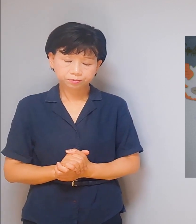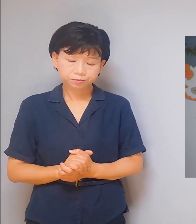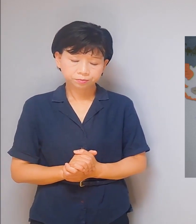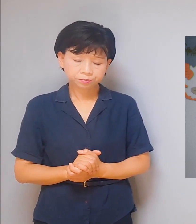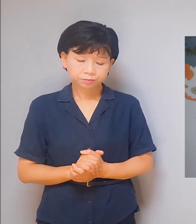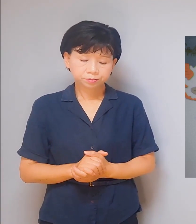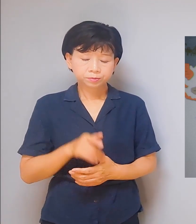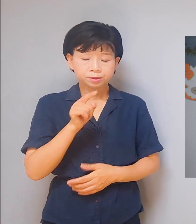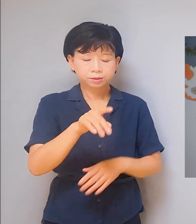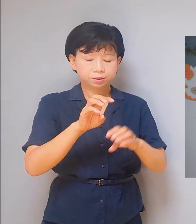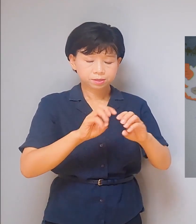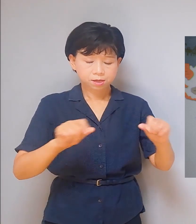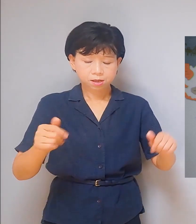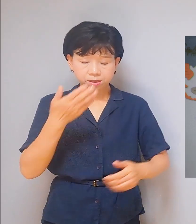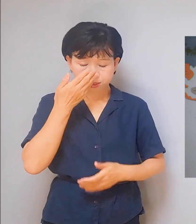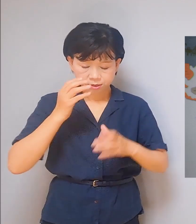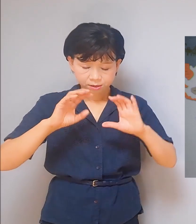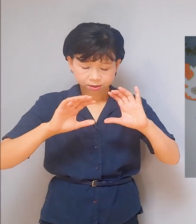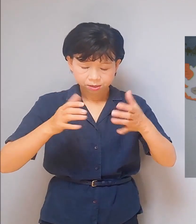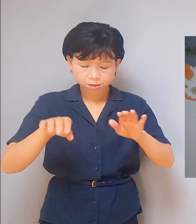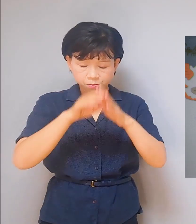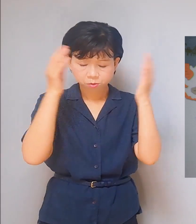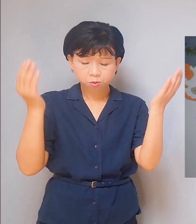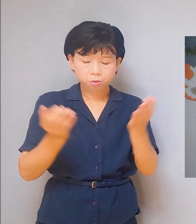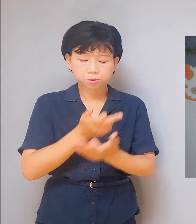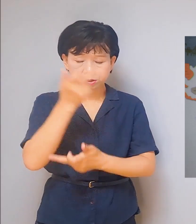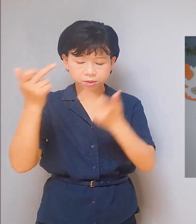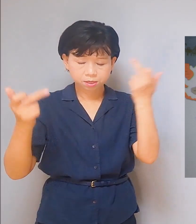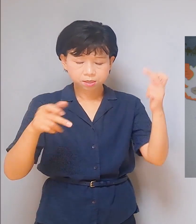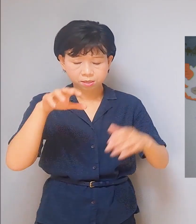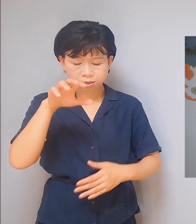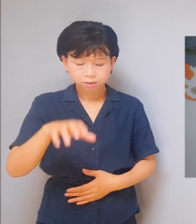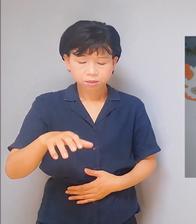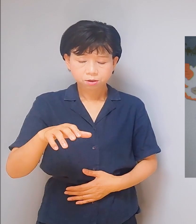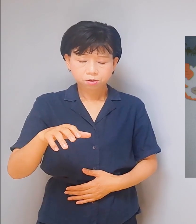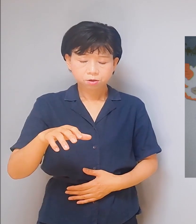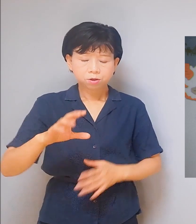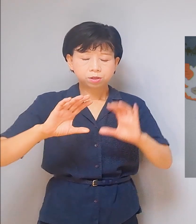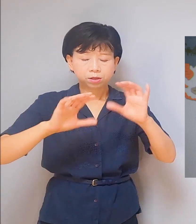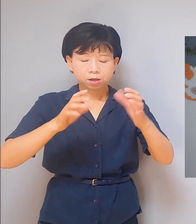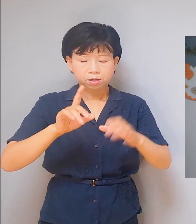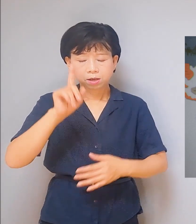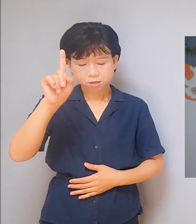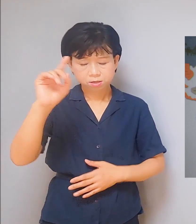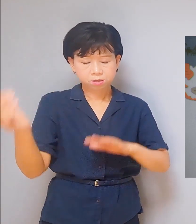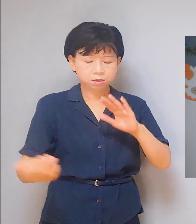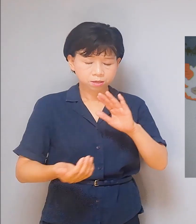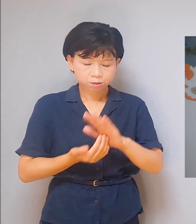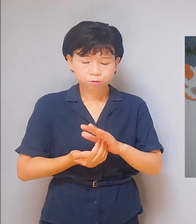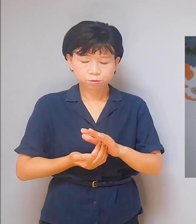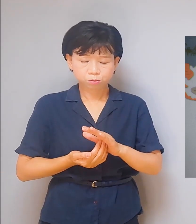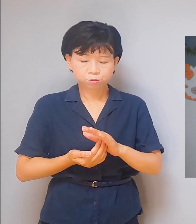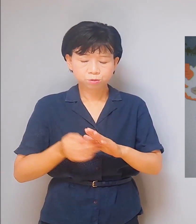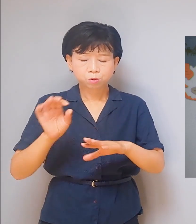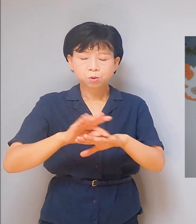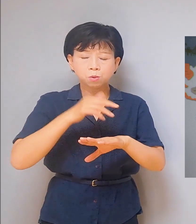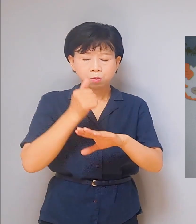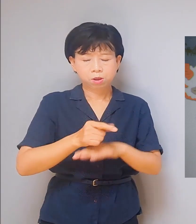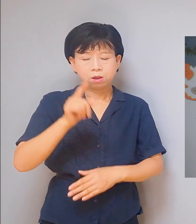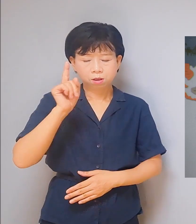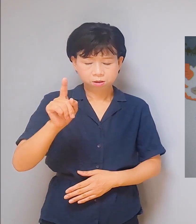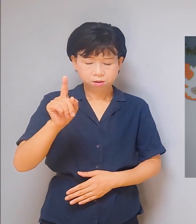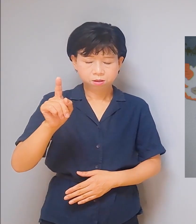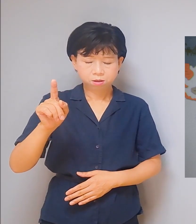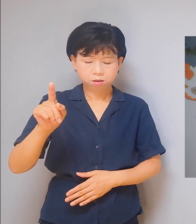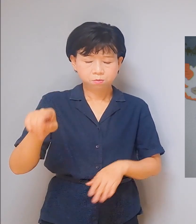그 땅 이스라엘 모든 산에서 그들이 한 나라를 이루어서 한 임금이 모두